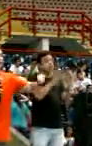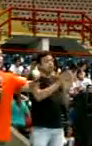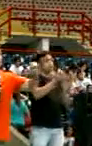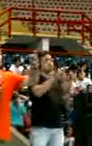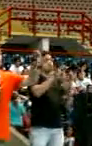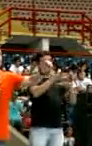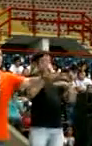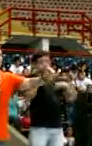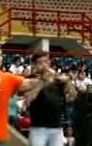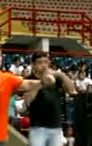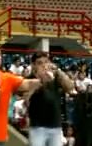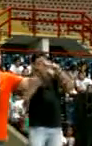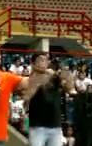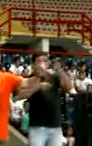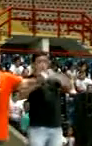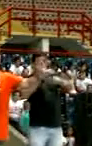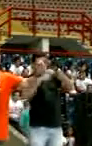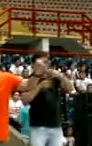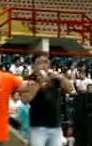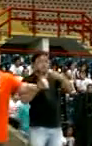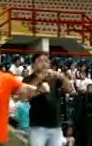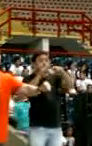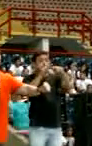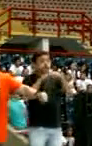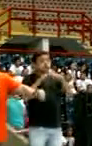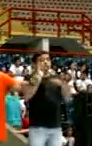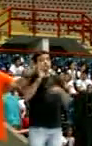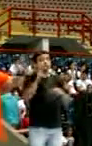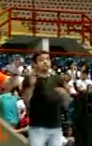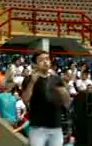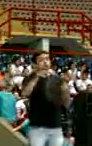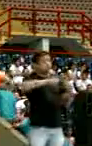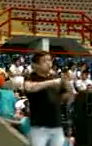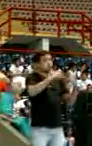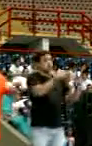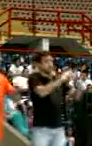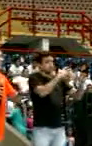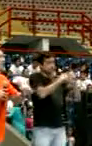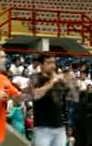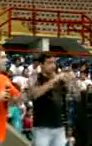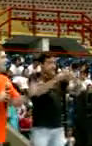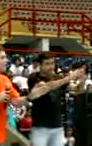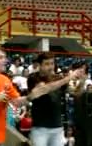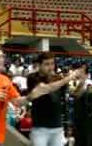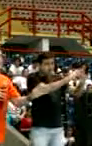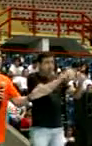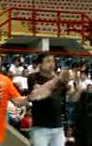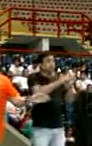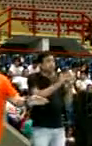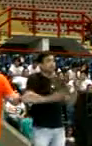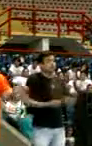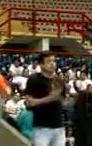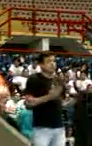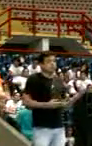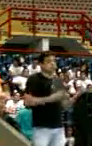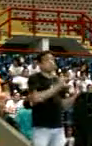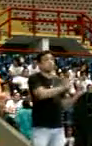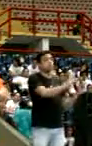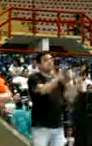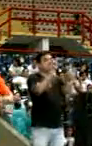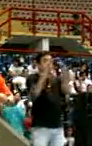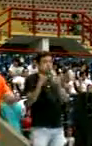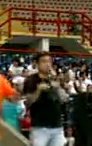das cruzadas com o comércio começou a voltar às cidades. E os servos começaram a migrar para